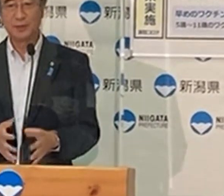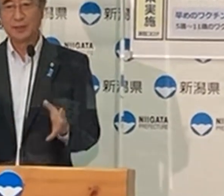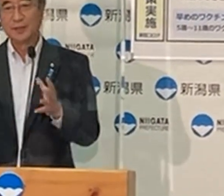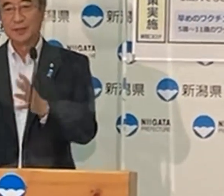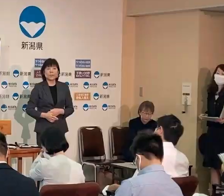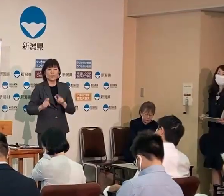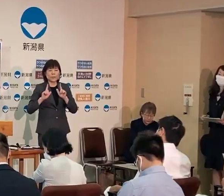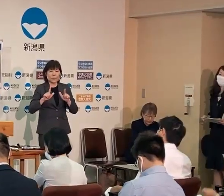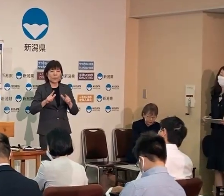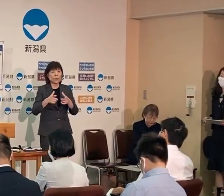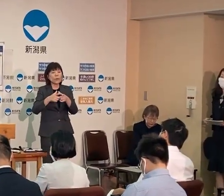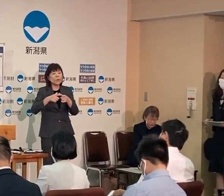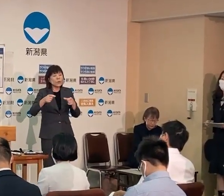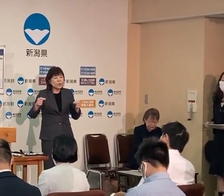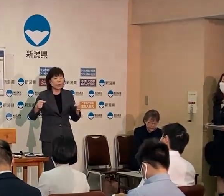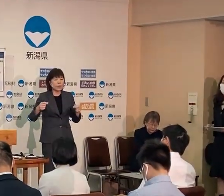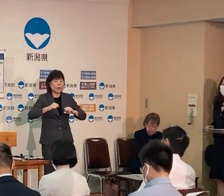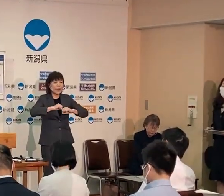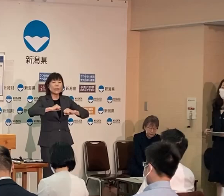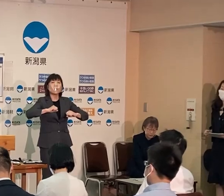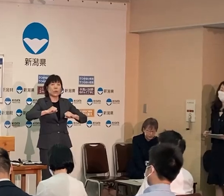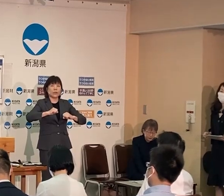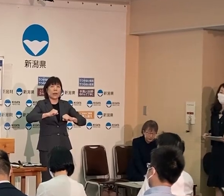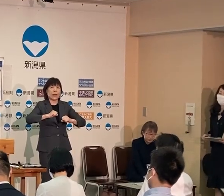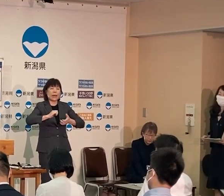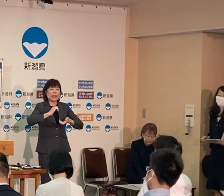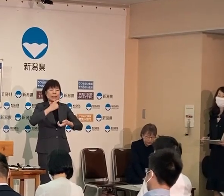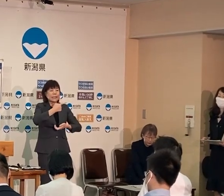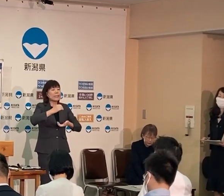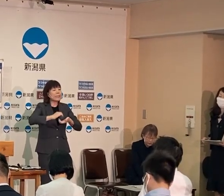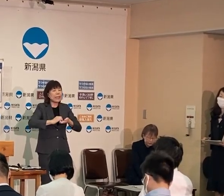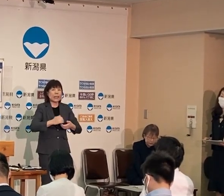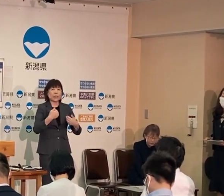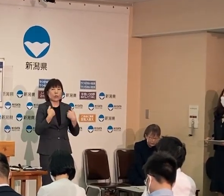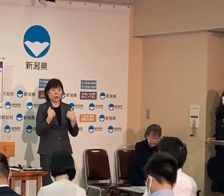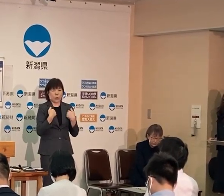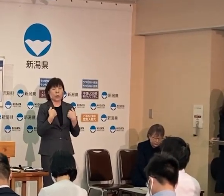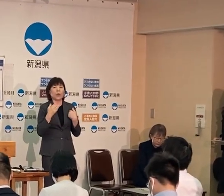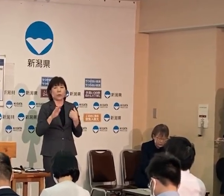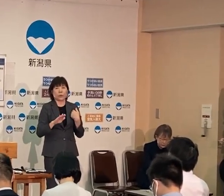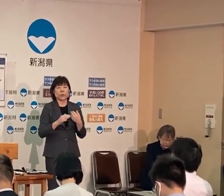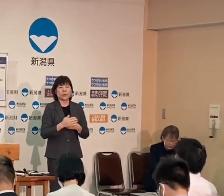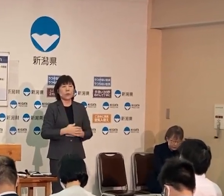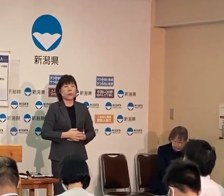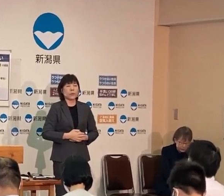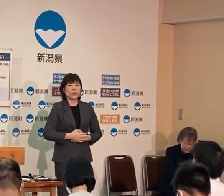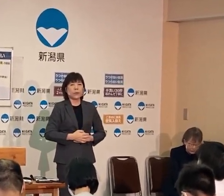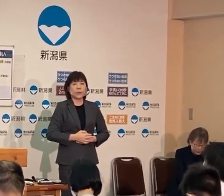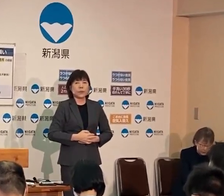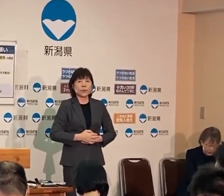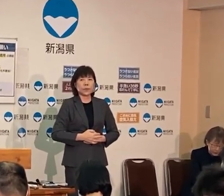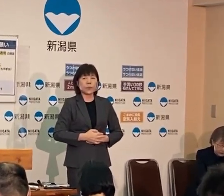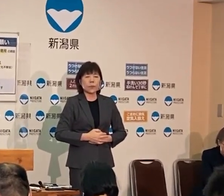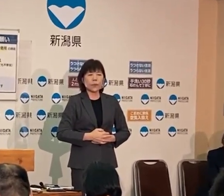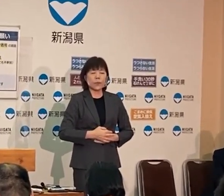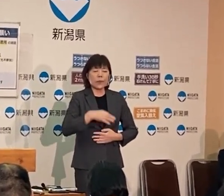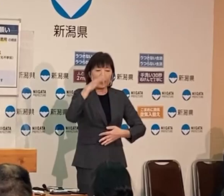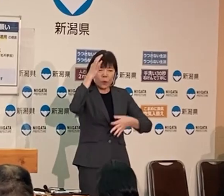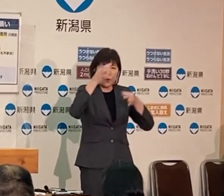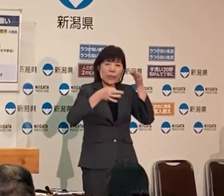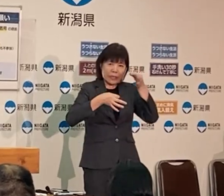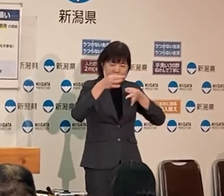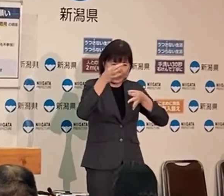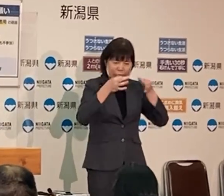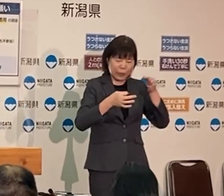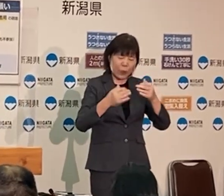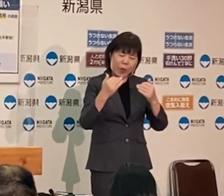ければと思う。特に新潟県は非常に慎重、あるいは周りを気にする気質があるかもしれないので、もう少し丁